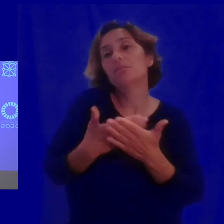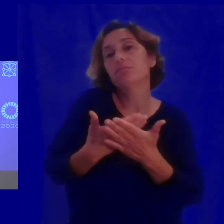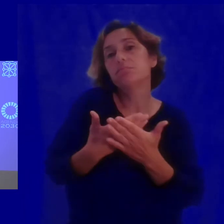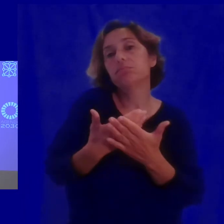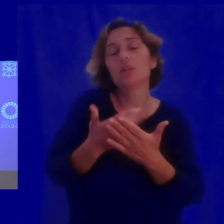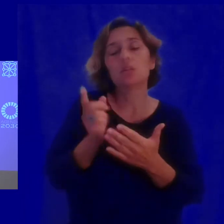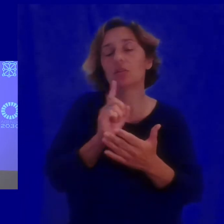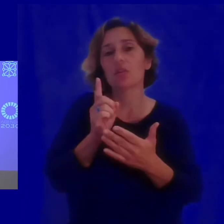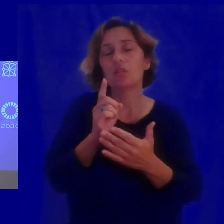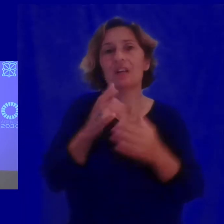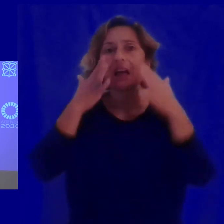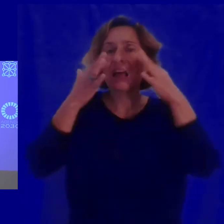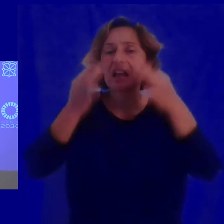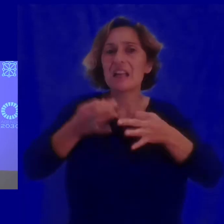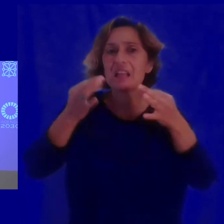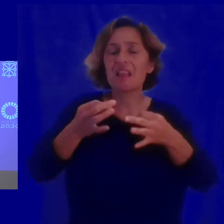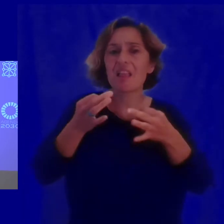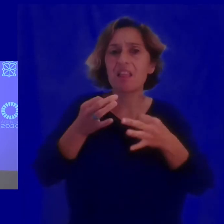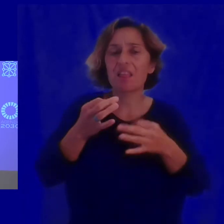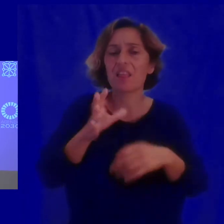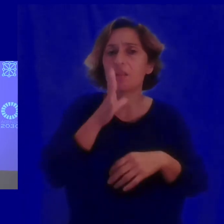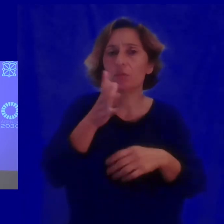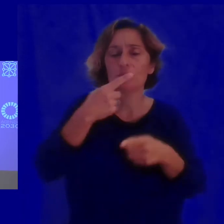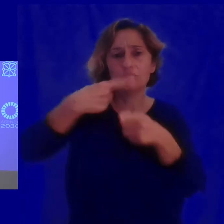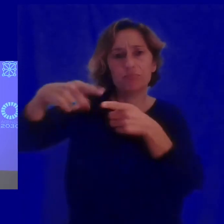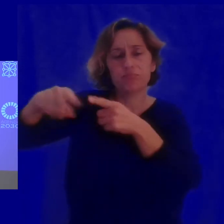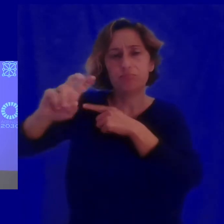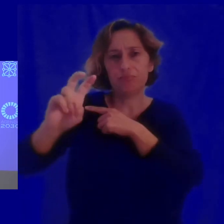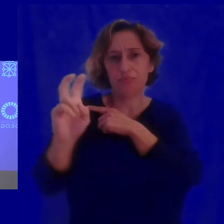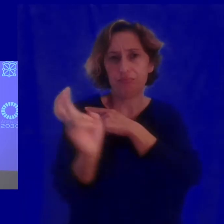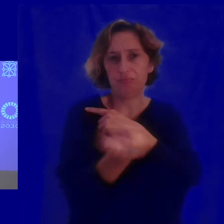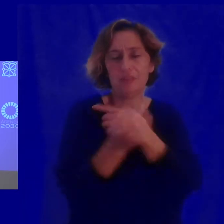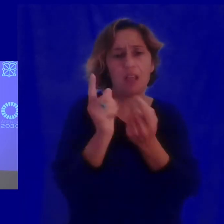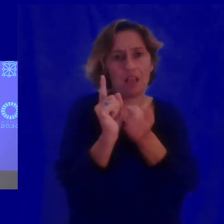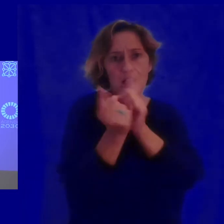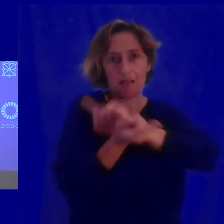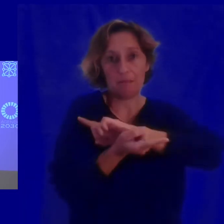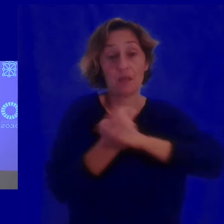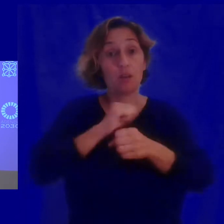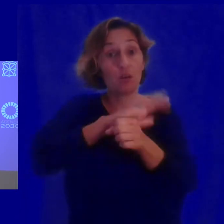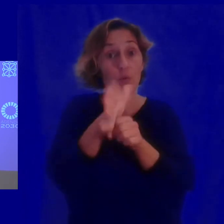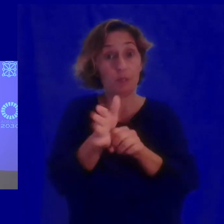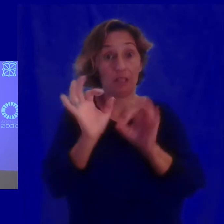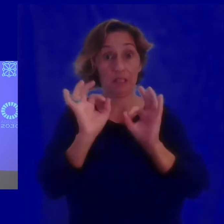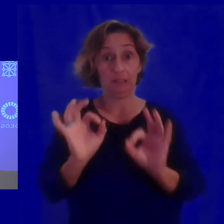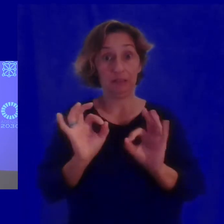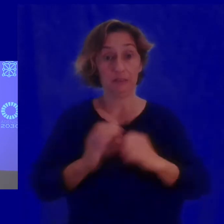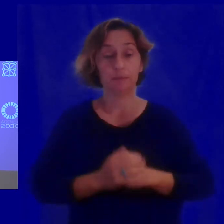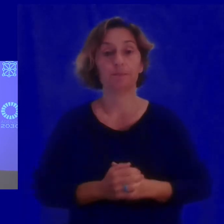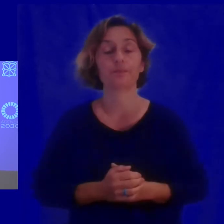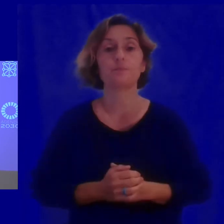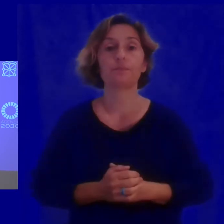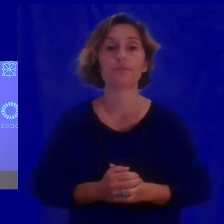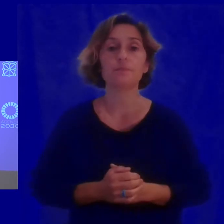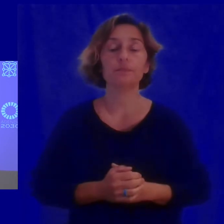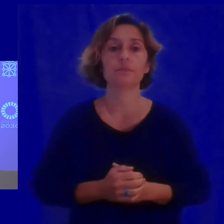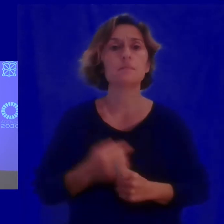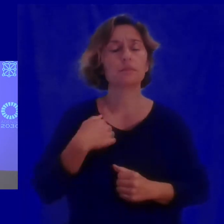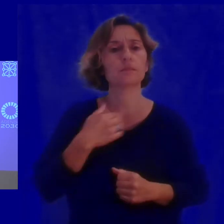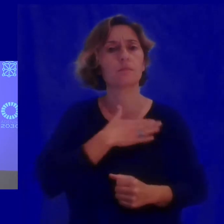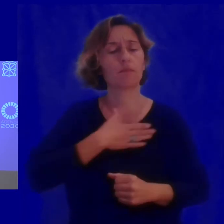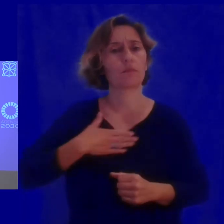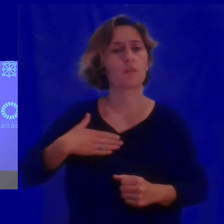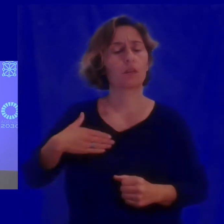es multifactorial y cambiante. La COVID-19 es así, y aunque quiero poner por delante una dosis